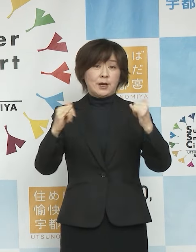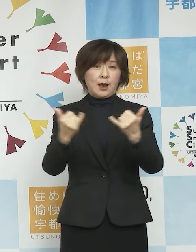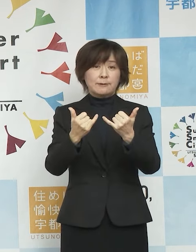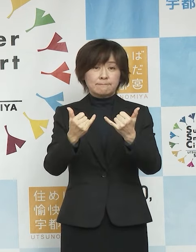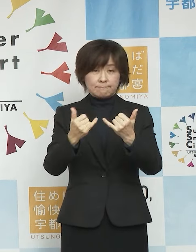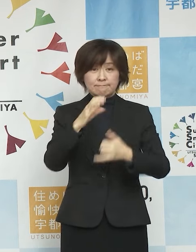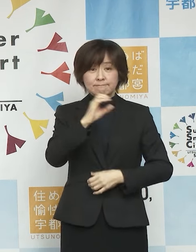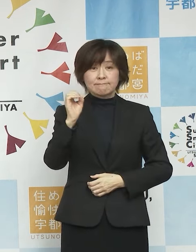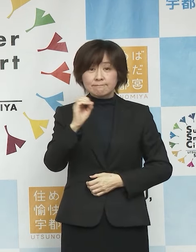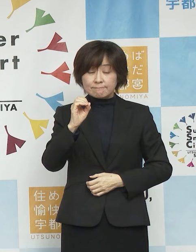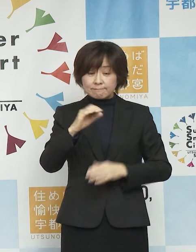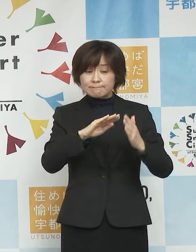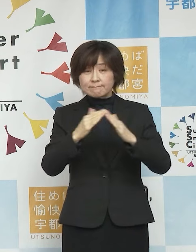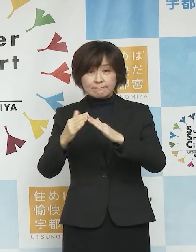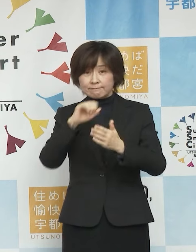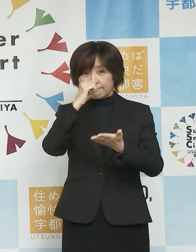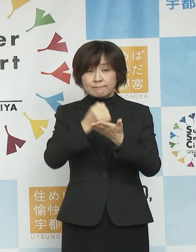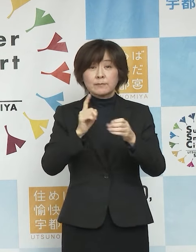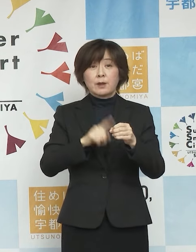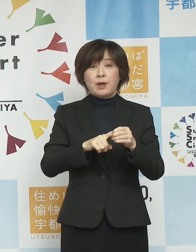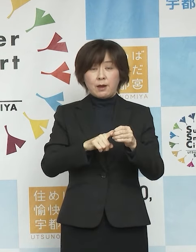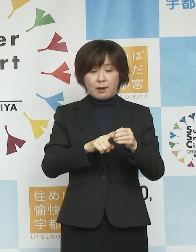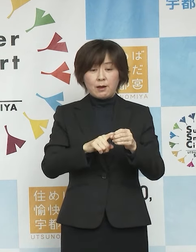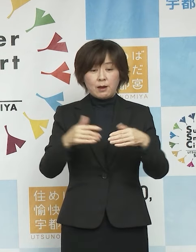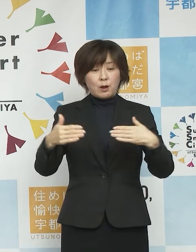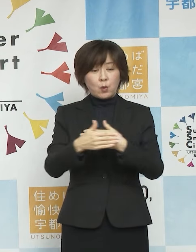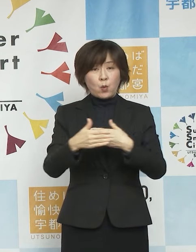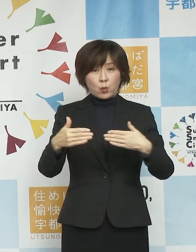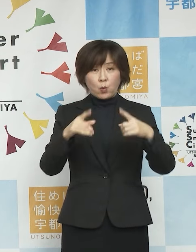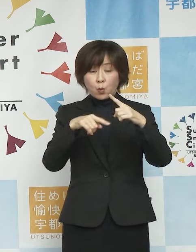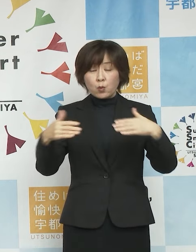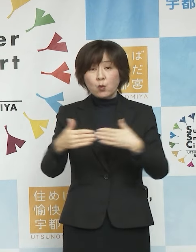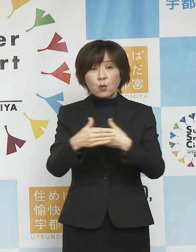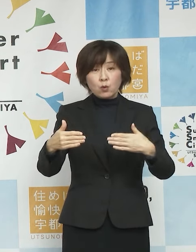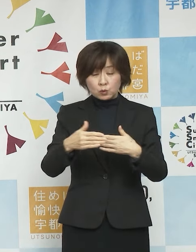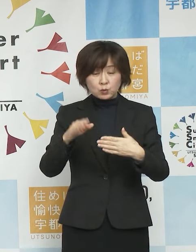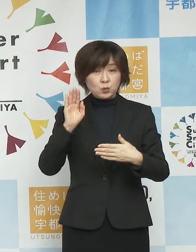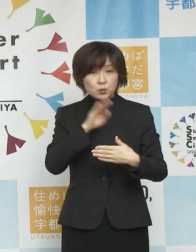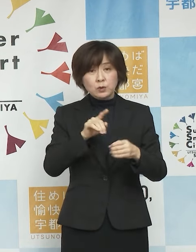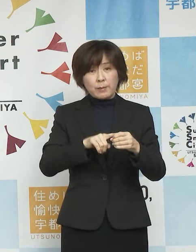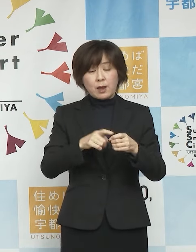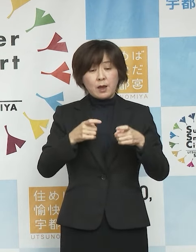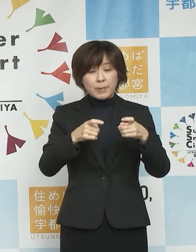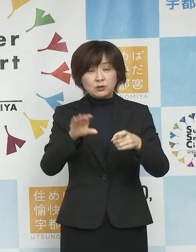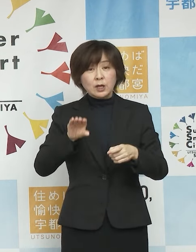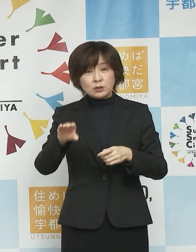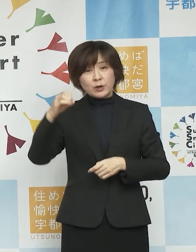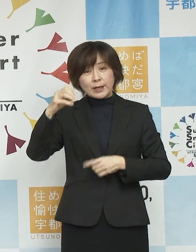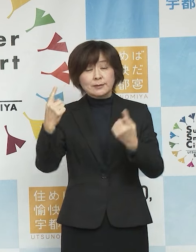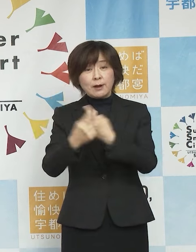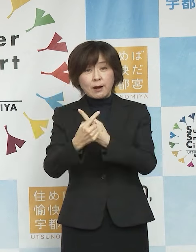カーボンシティの実現に向け、公共交通の利用促進やバス・タクシーなどの EV 化を進